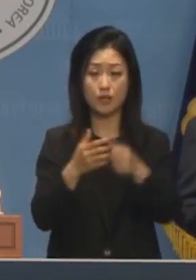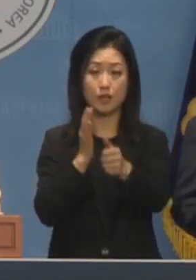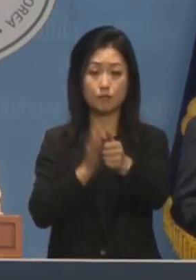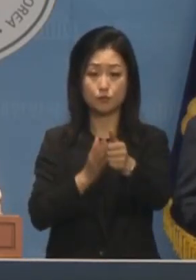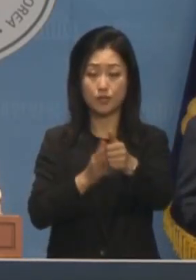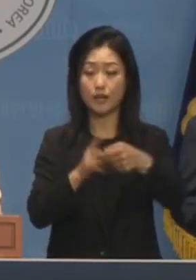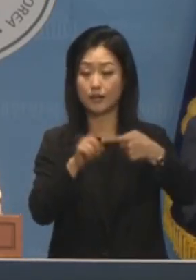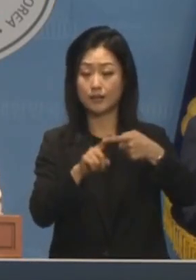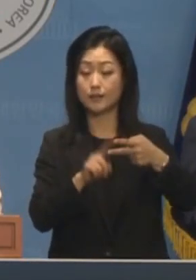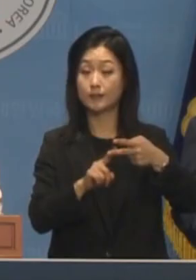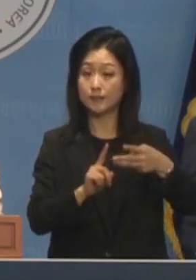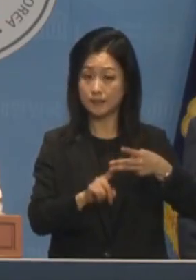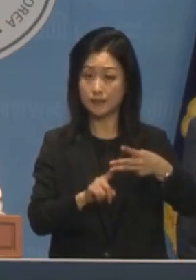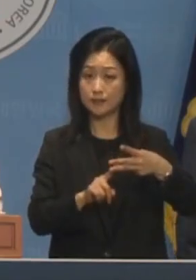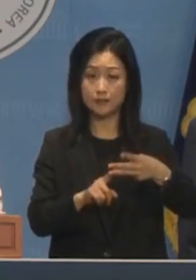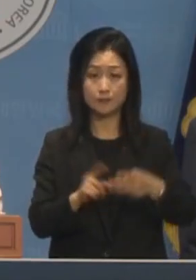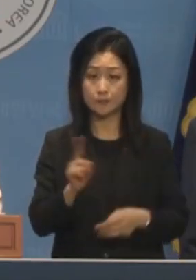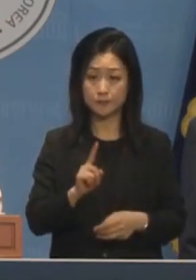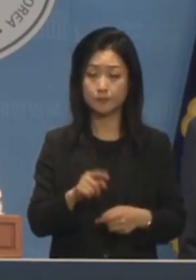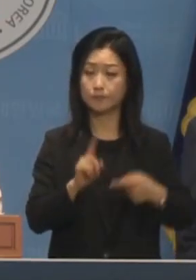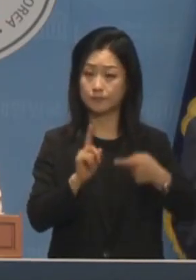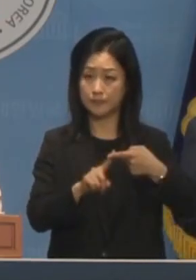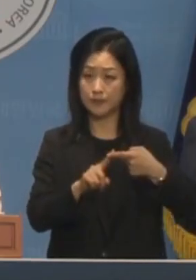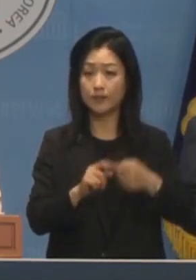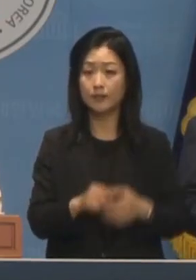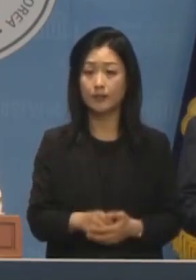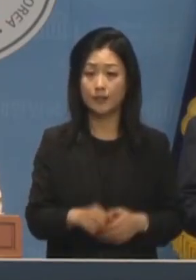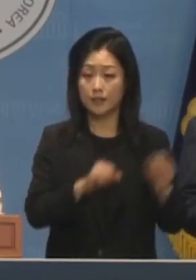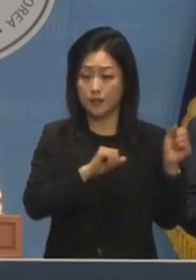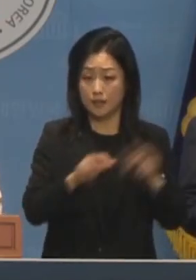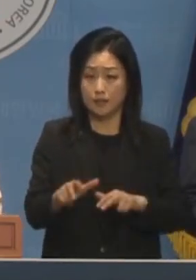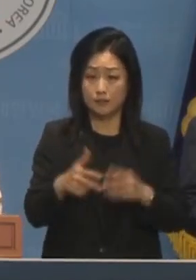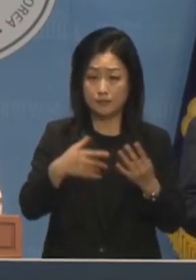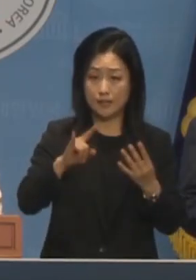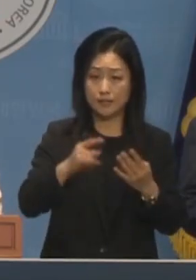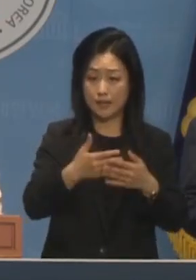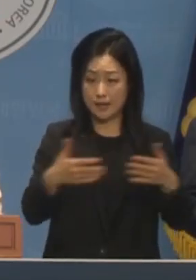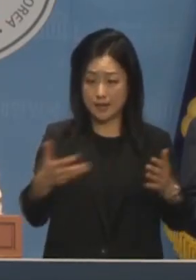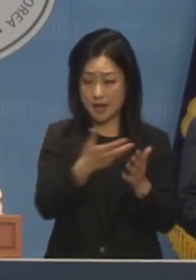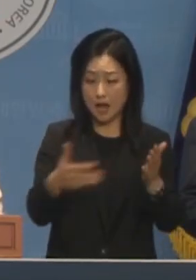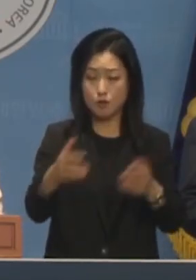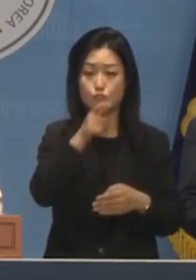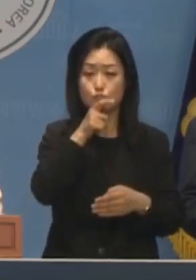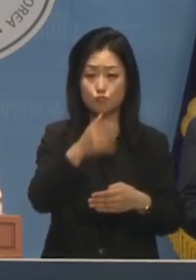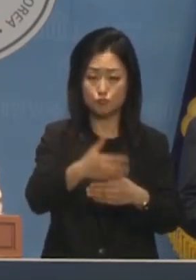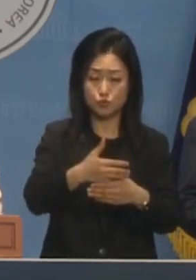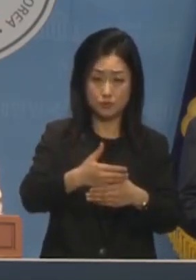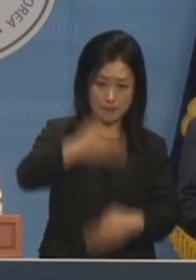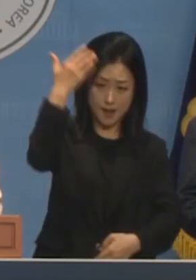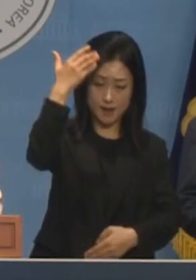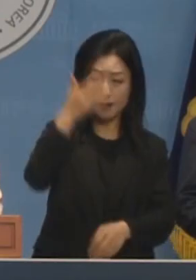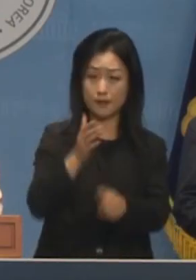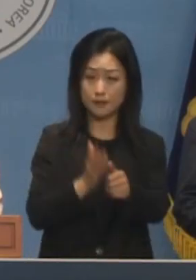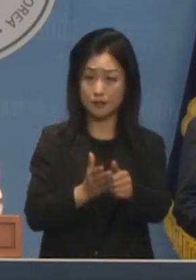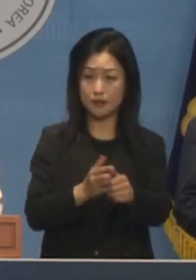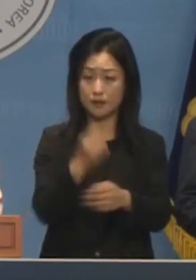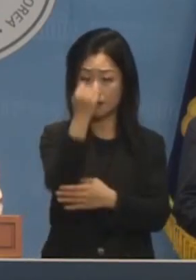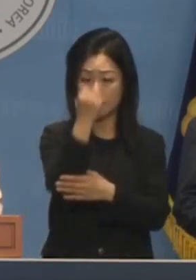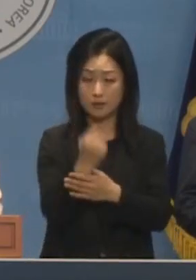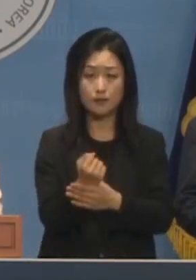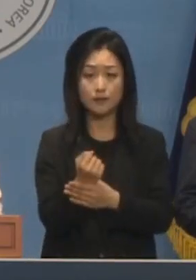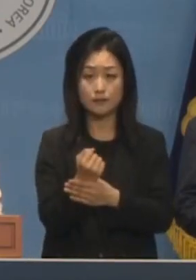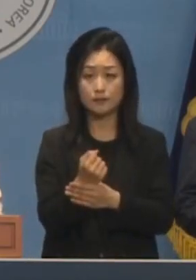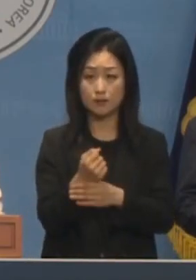다음 3가지를 요구합니다. 첫째, 즉시 4대강 수문을 개방하고 녹조 저감 대책을 마련할